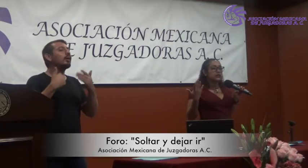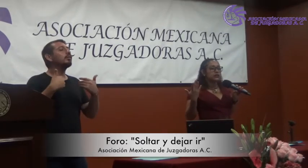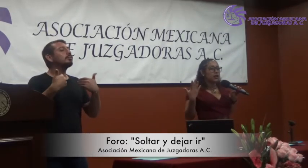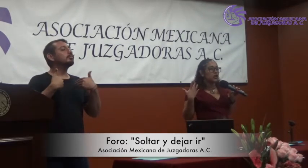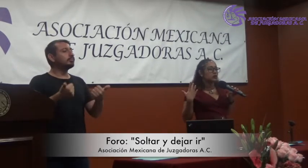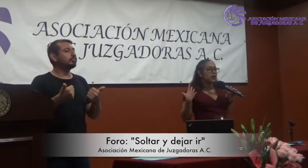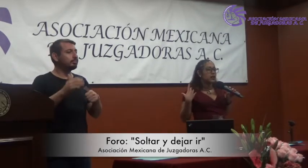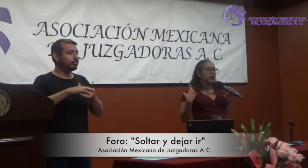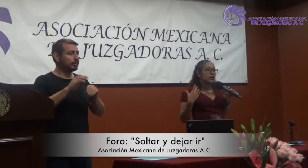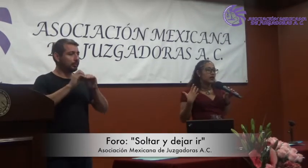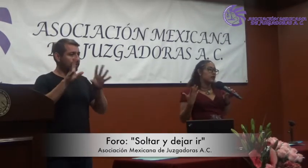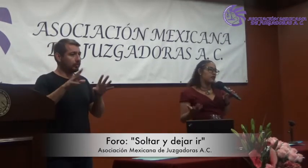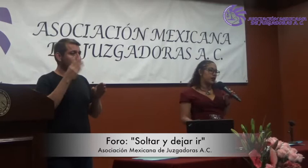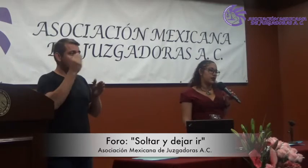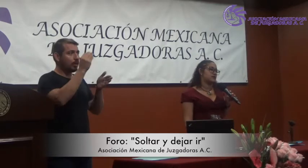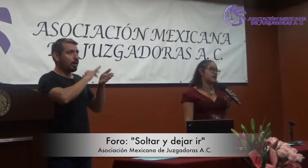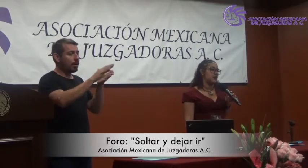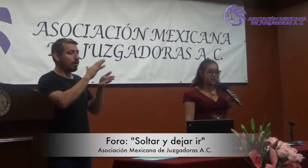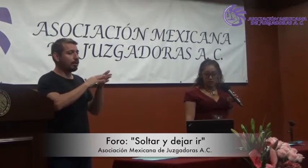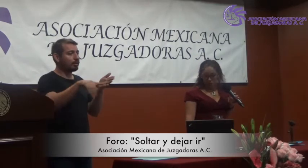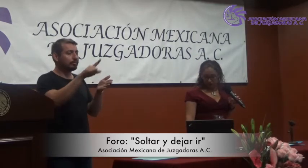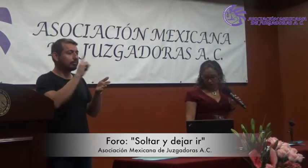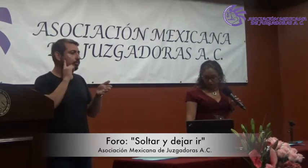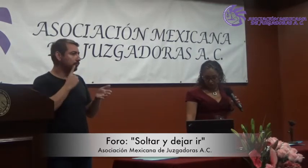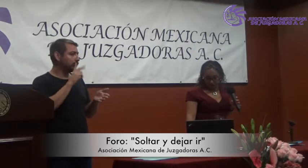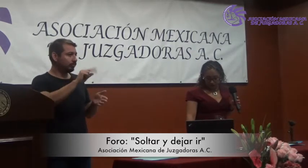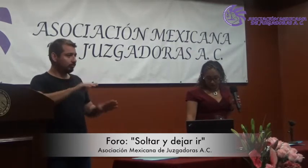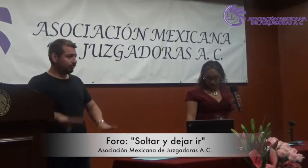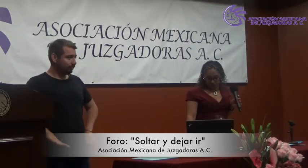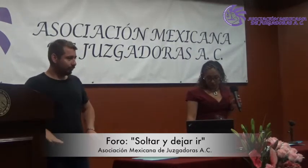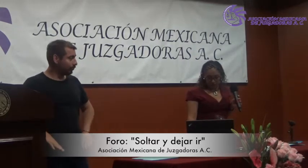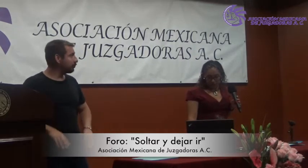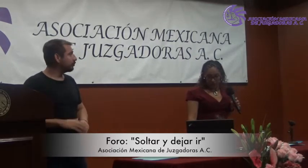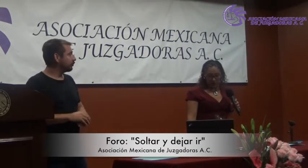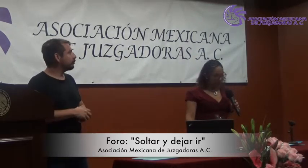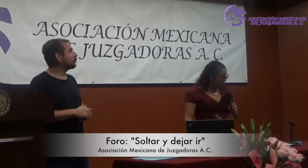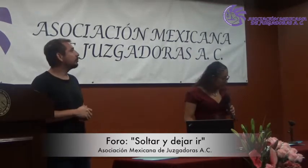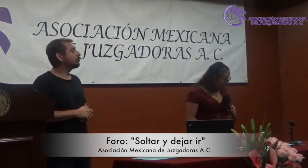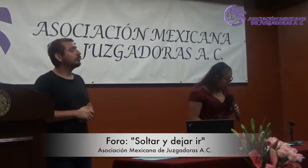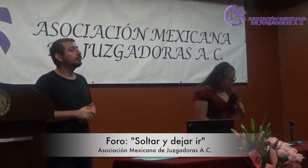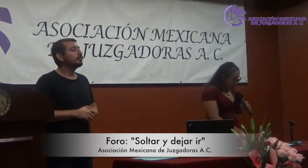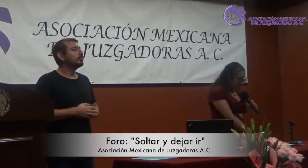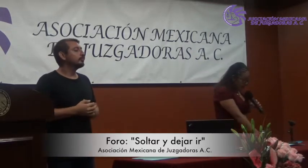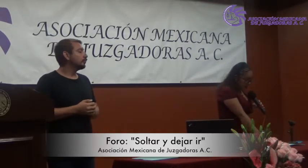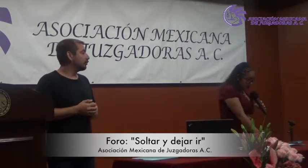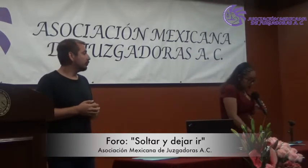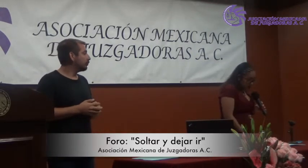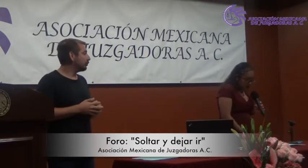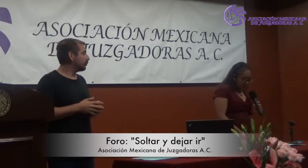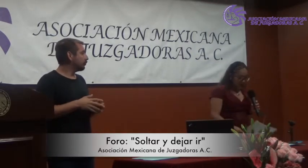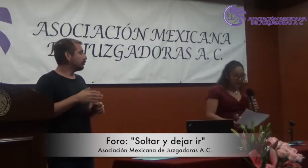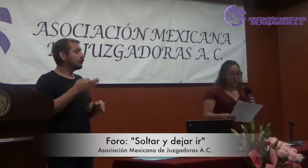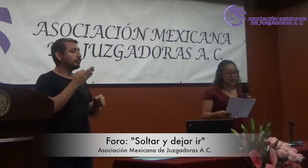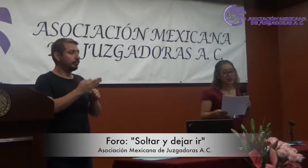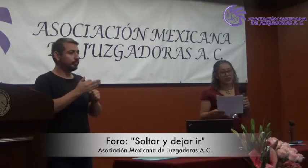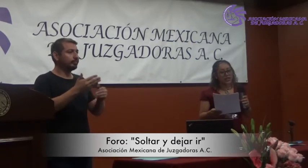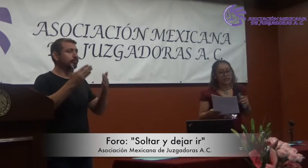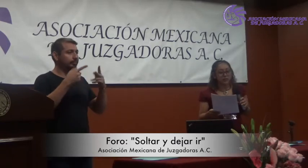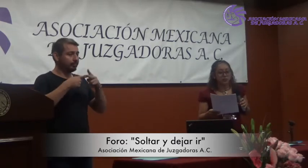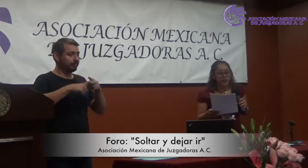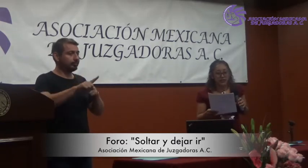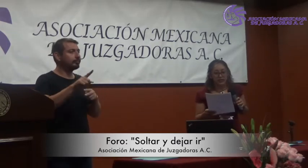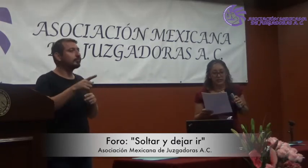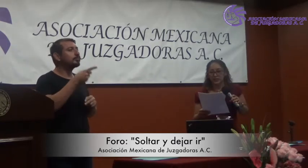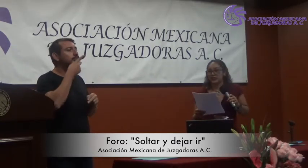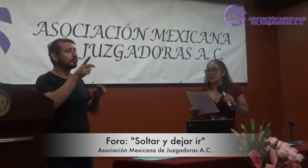imágenes que nos van a referenciar el tema. y vamos a empezar hablando de